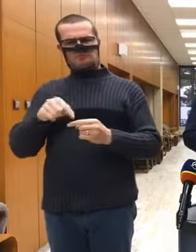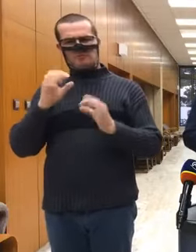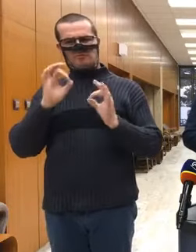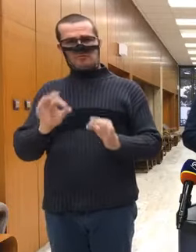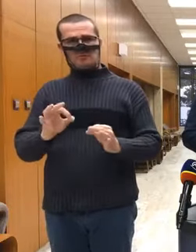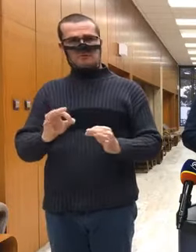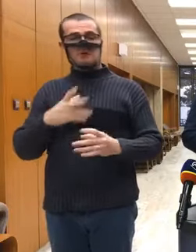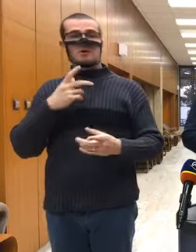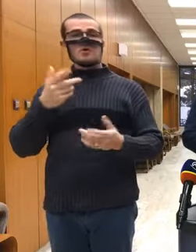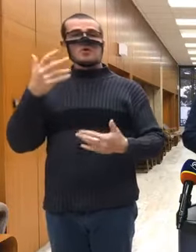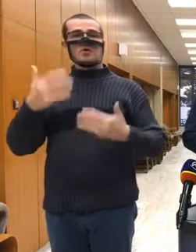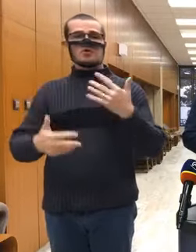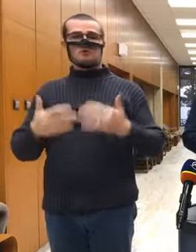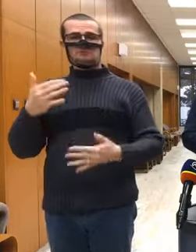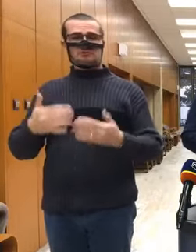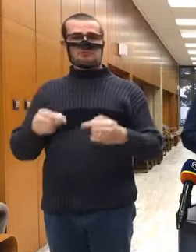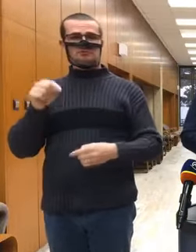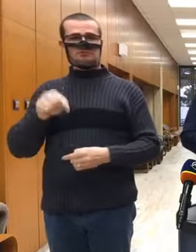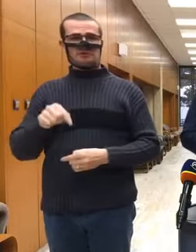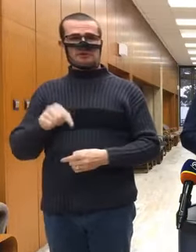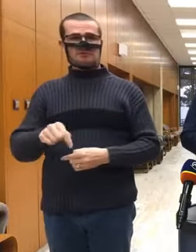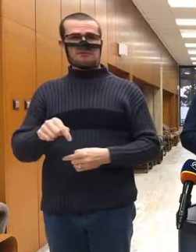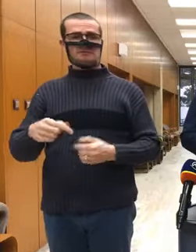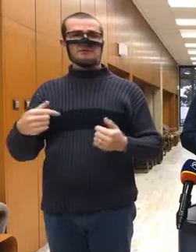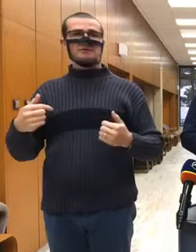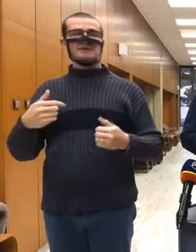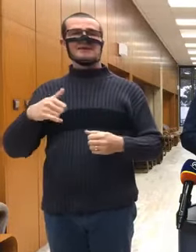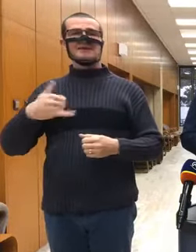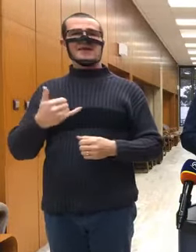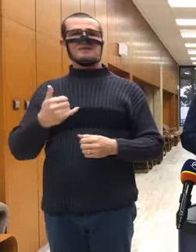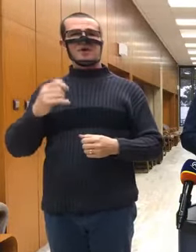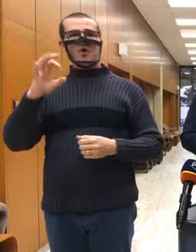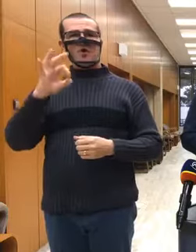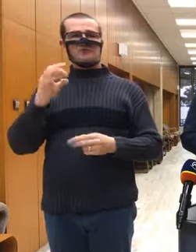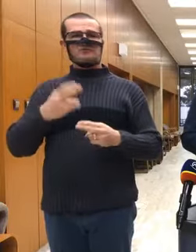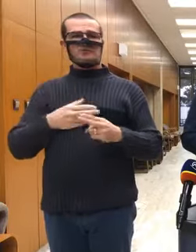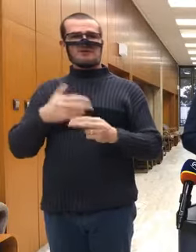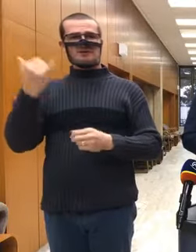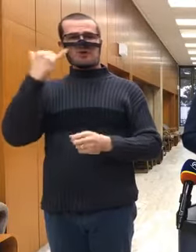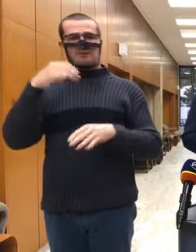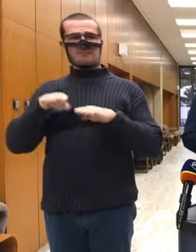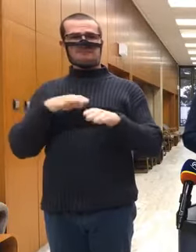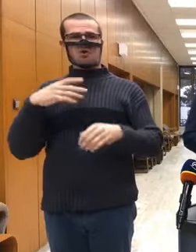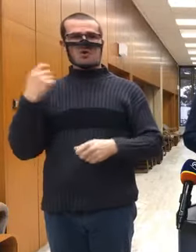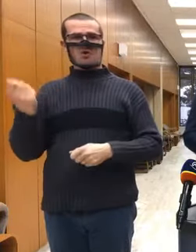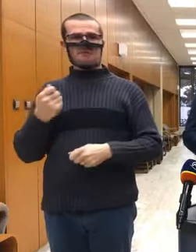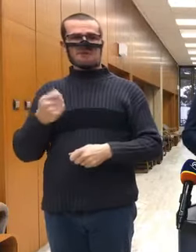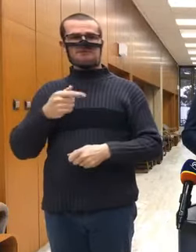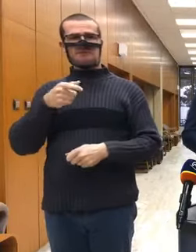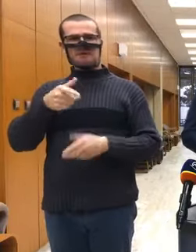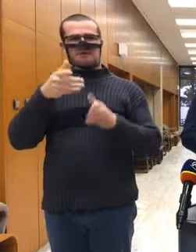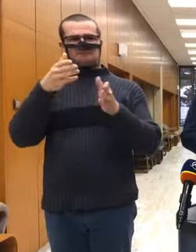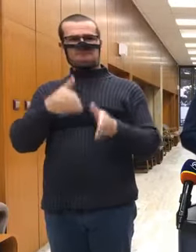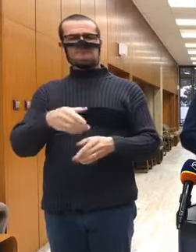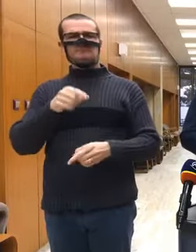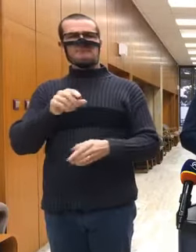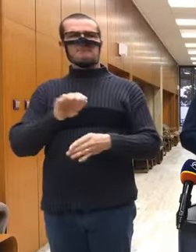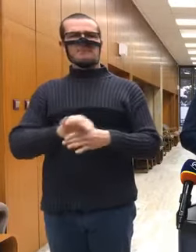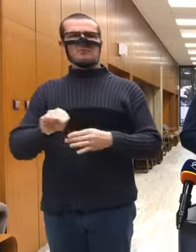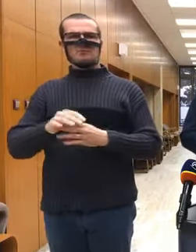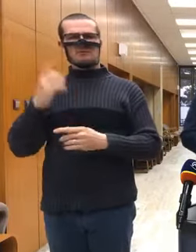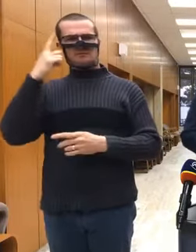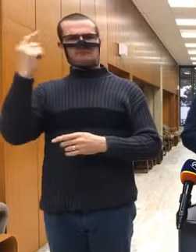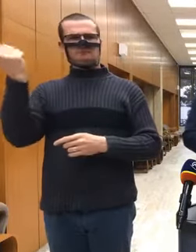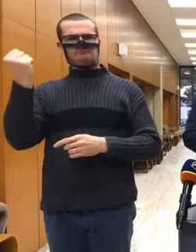týka rozpočtu, tak Jan Oravec, štátny tajomník na ministerstve hospodárstva, je mimoriadne zdatný